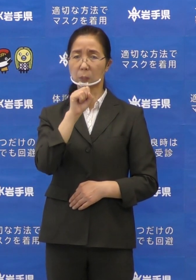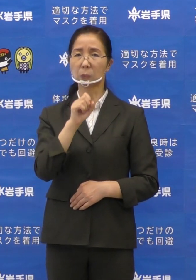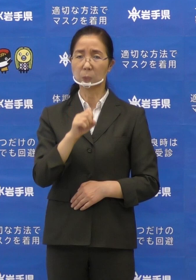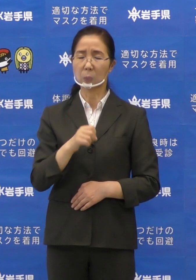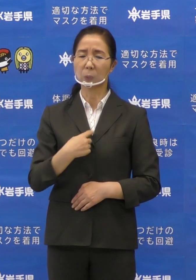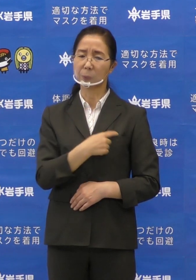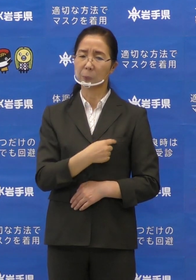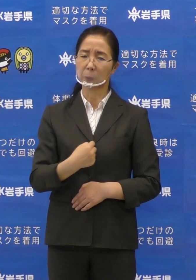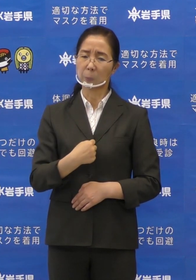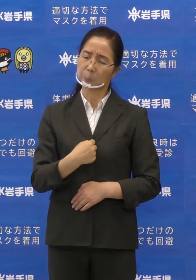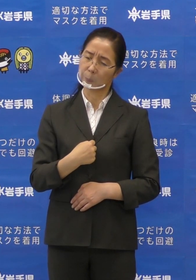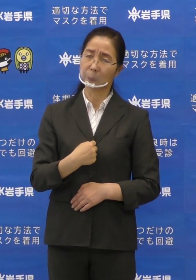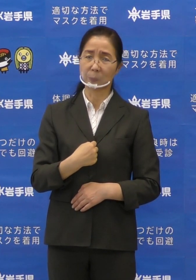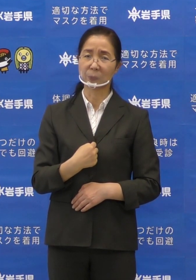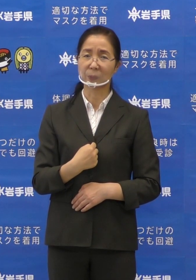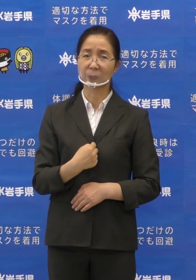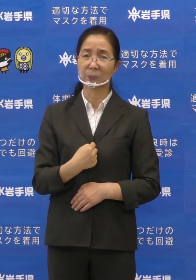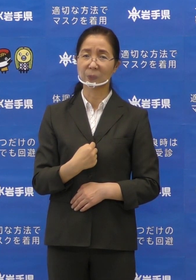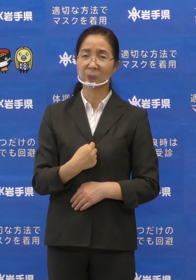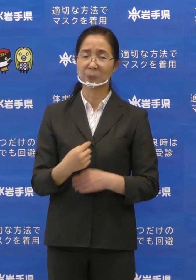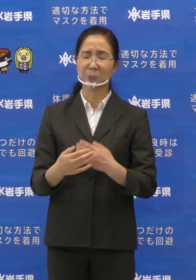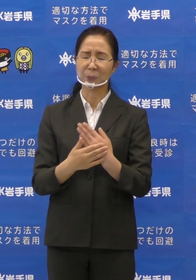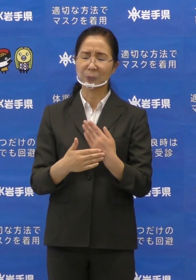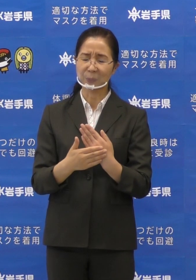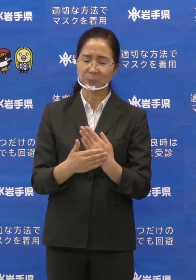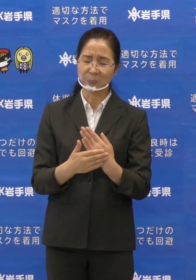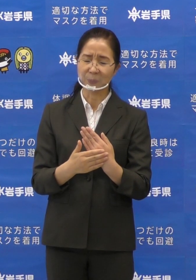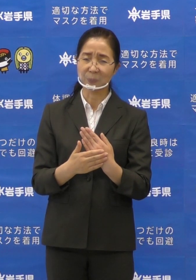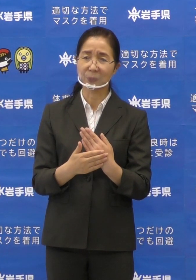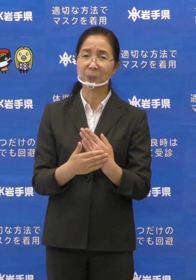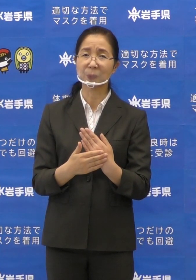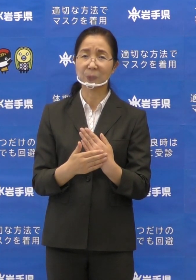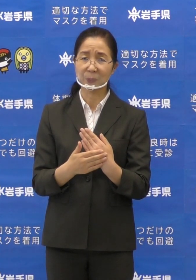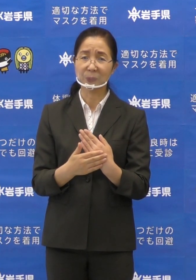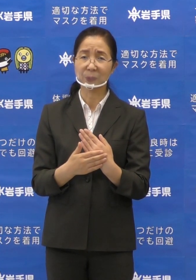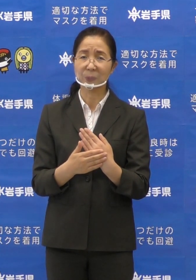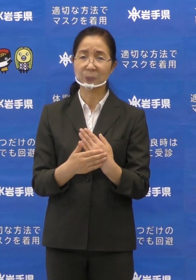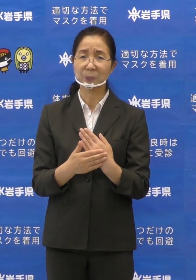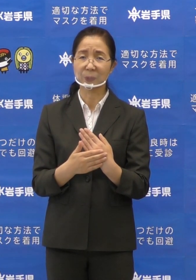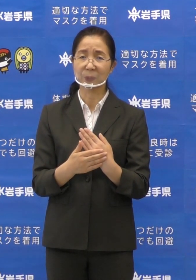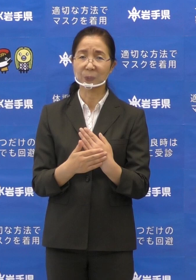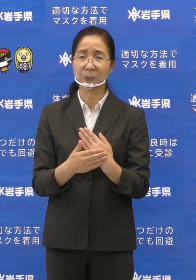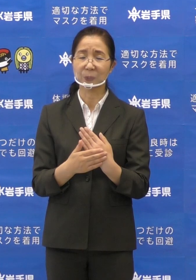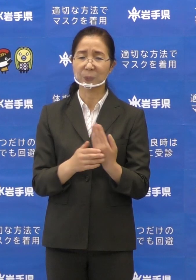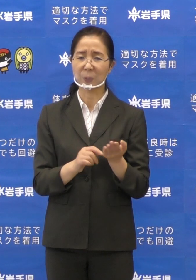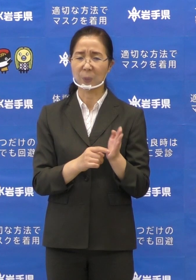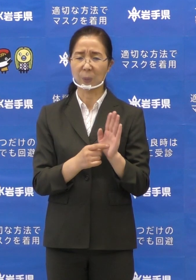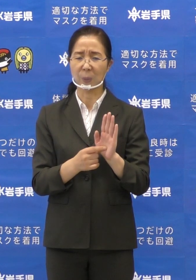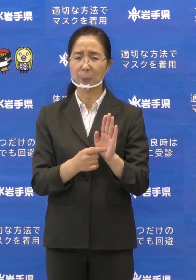情にかけるような印象をこう